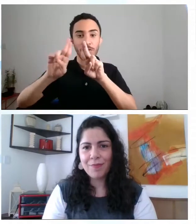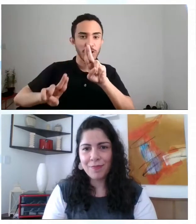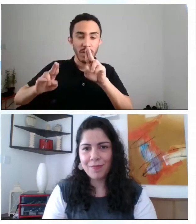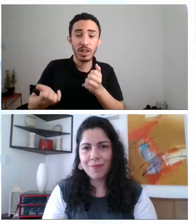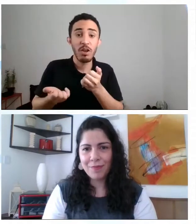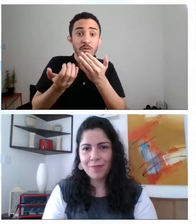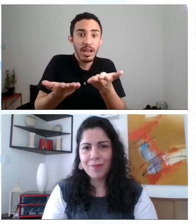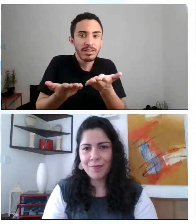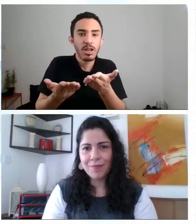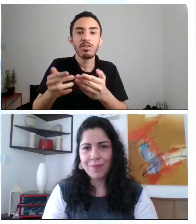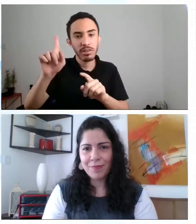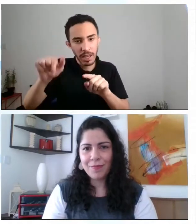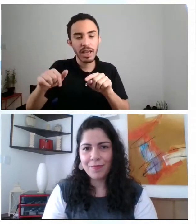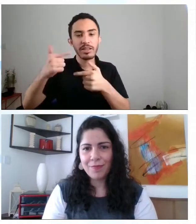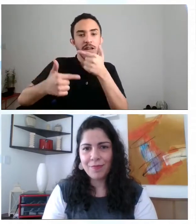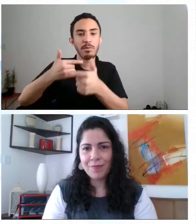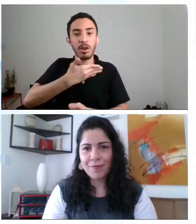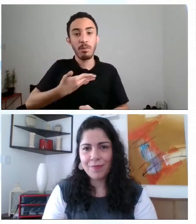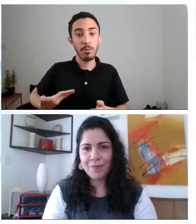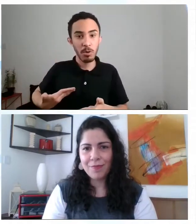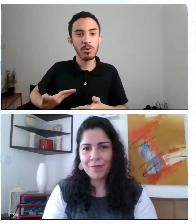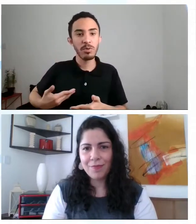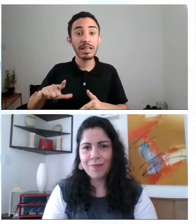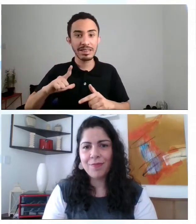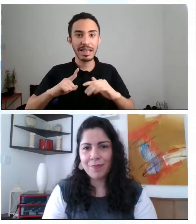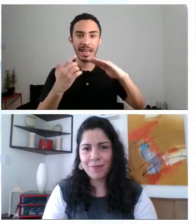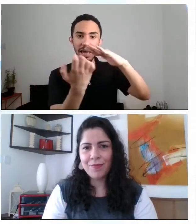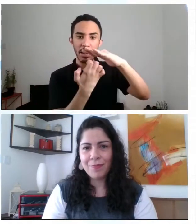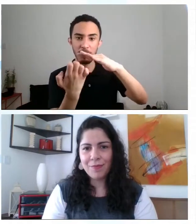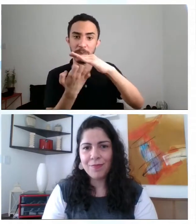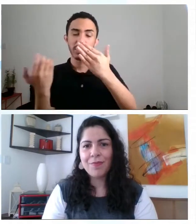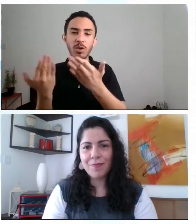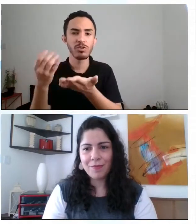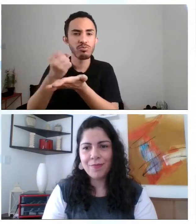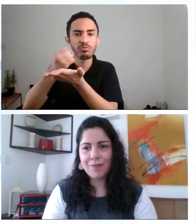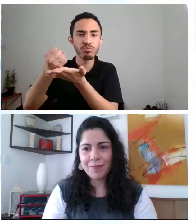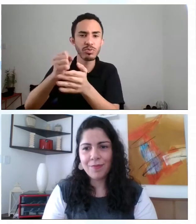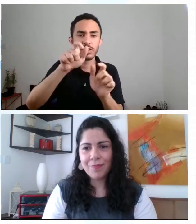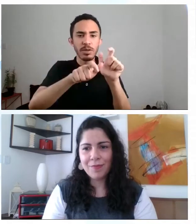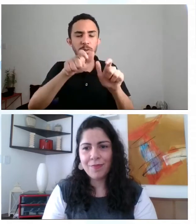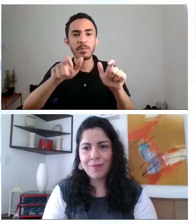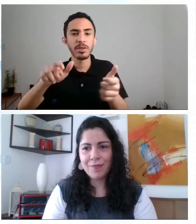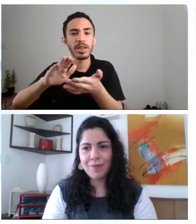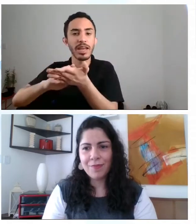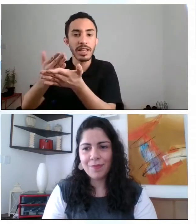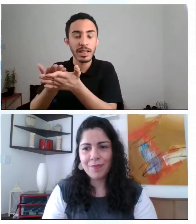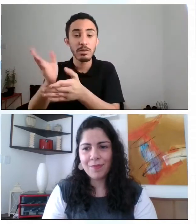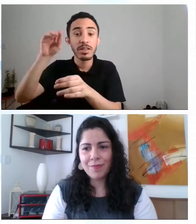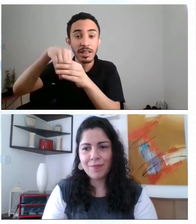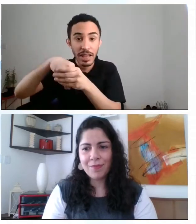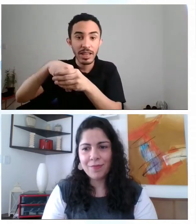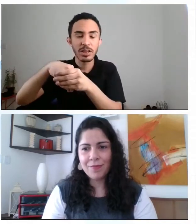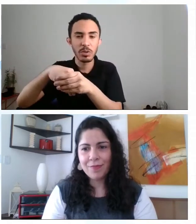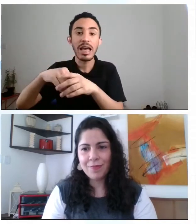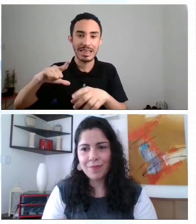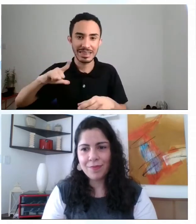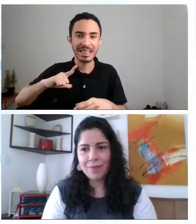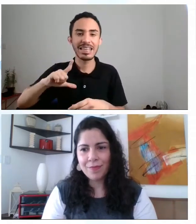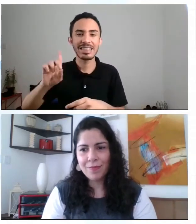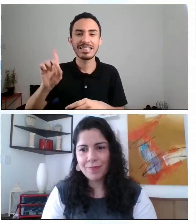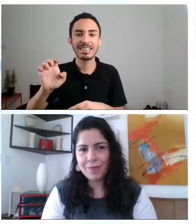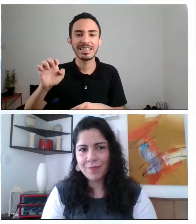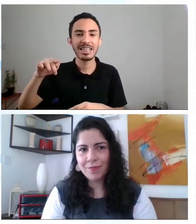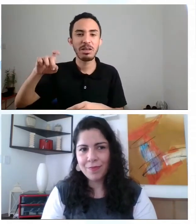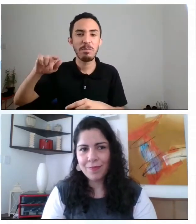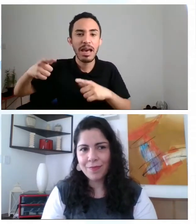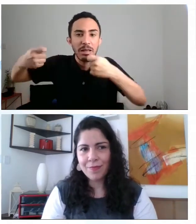serviços, ele é um servidor público. Você tem empresas que hoje contratam intérpretes, e demanda você tem, né? Você tem